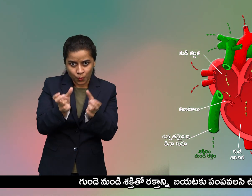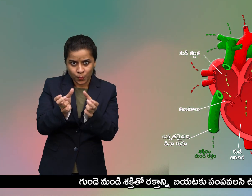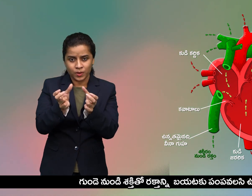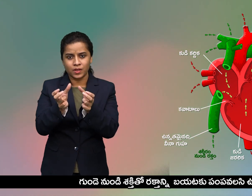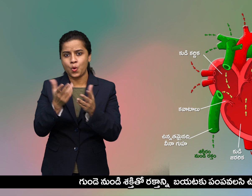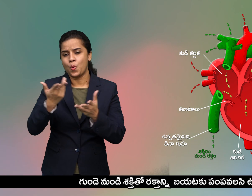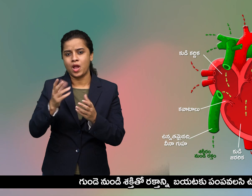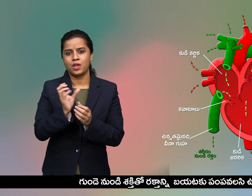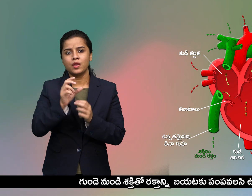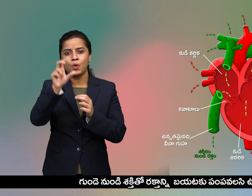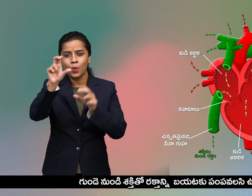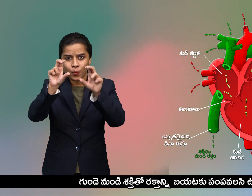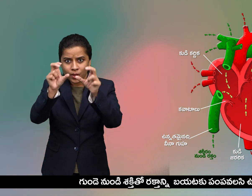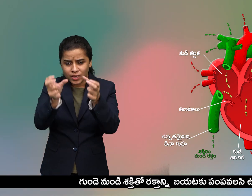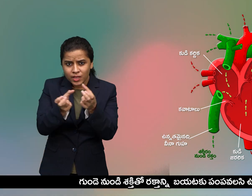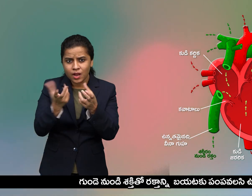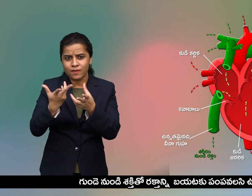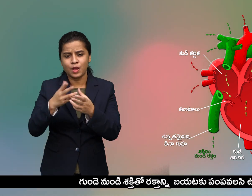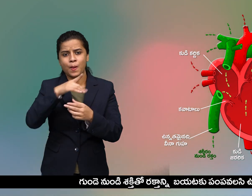రక్తాన్ని బయటకు పంపవలసి ఉంటుంది.